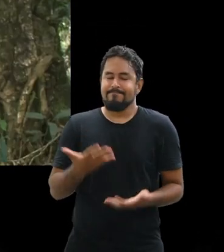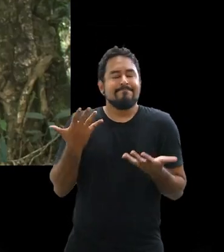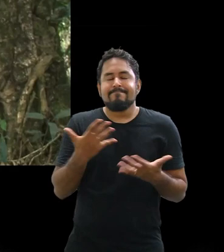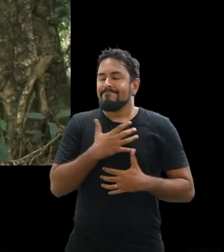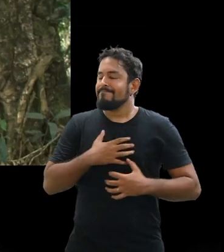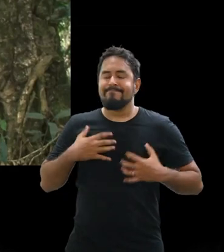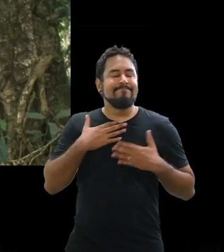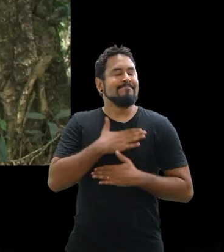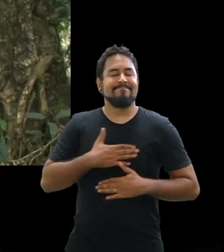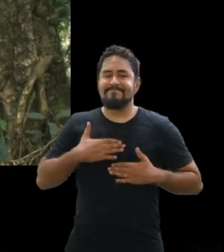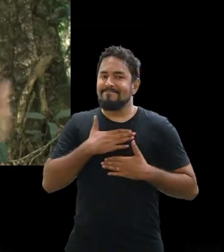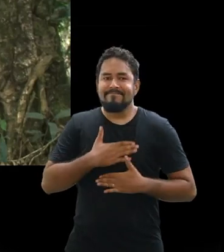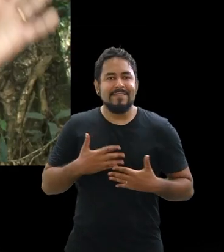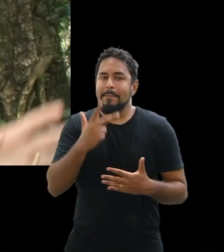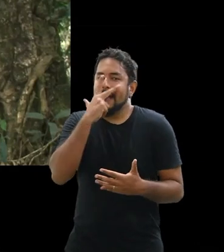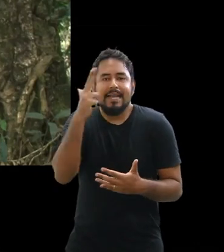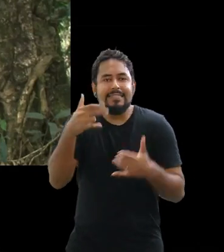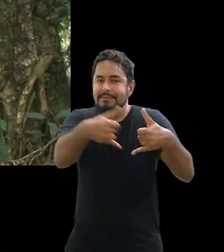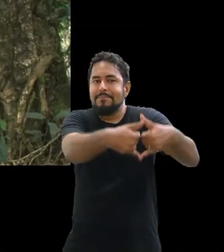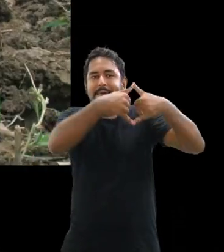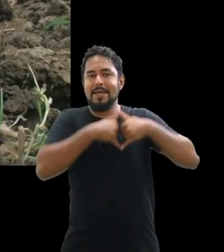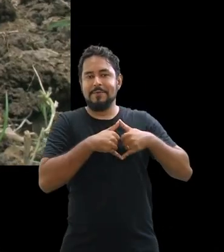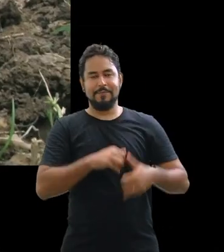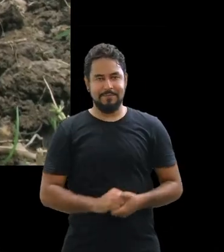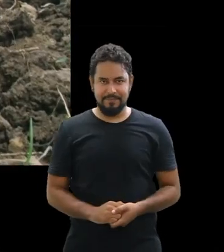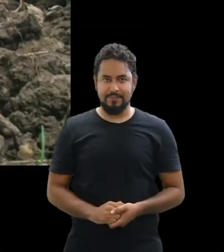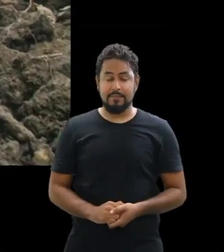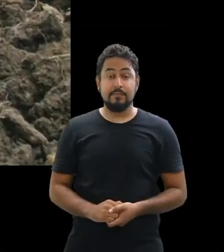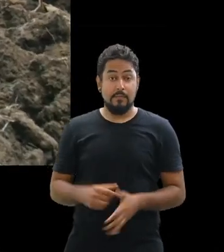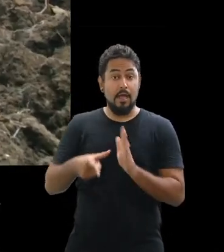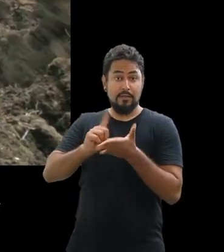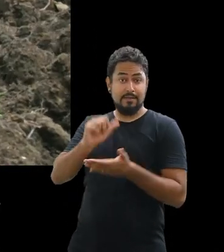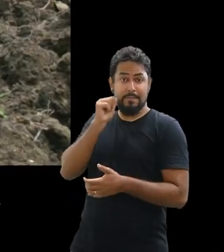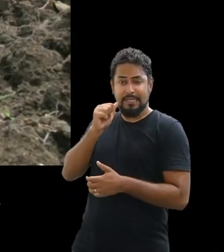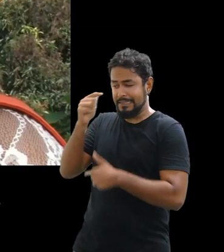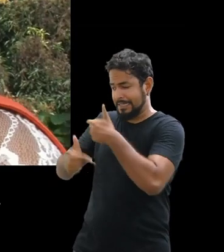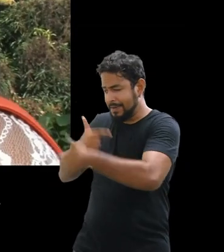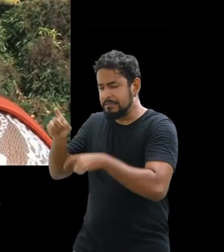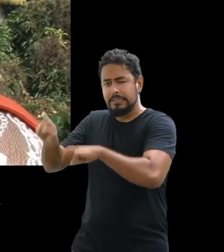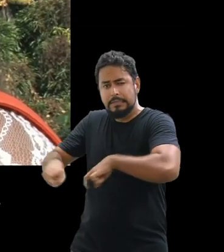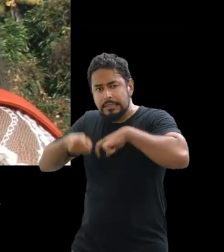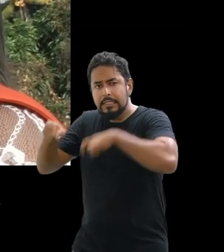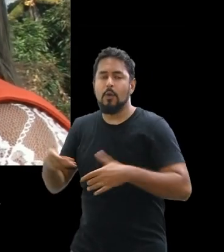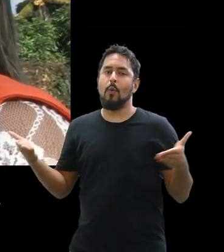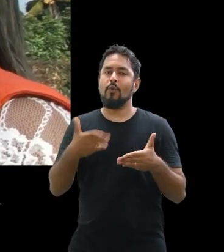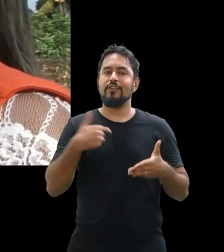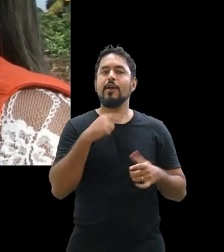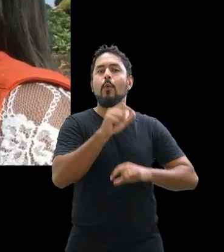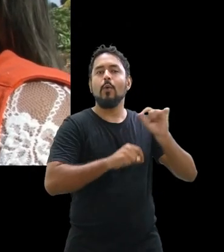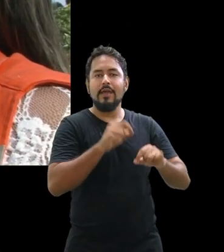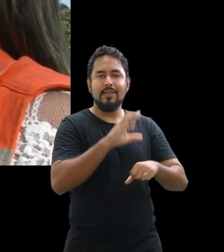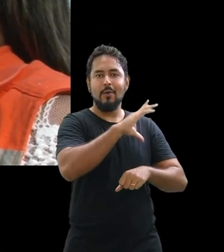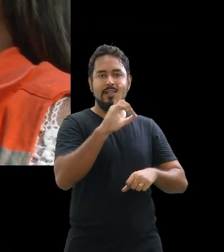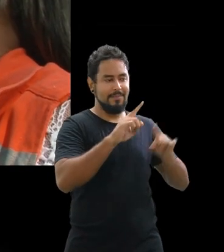foi foi mesmo que ter acertado na loteria. Aquela menina da roça, hoje é uma mulher que consegue coordenar um projeto.